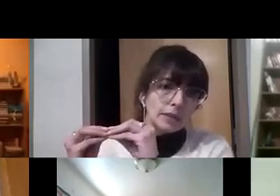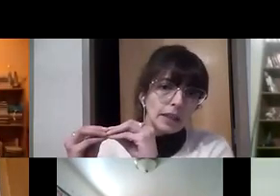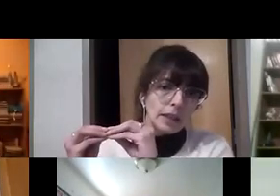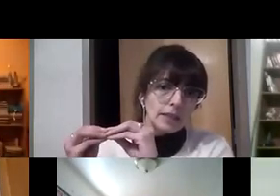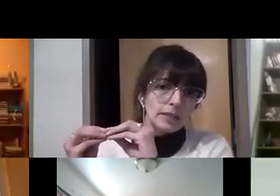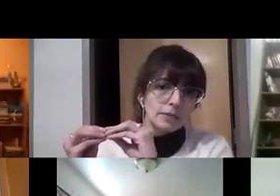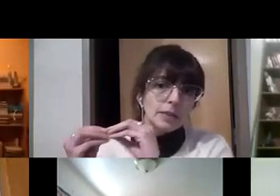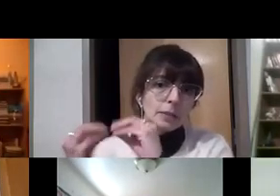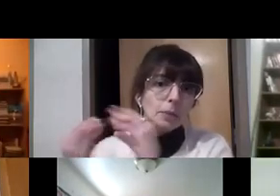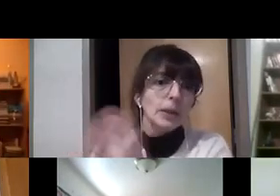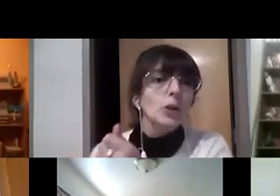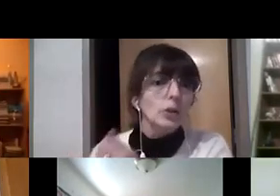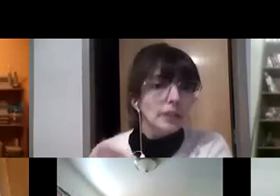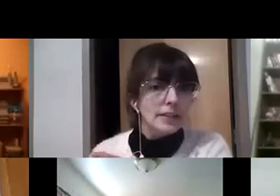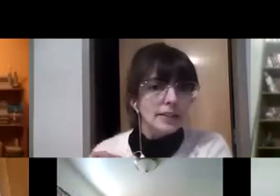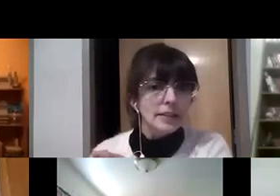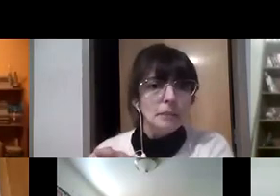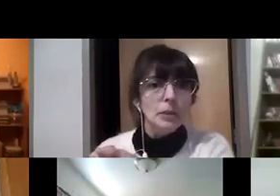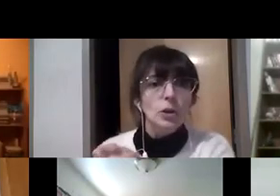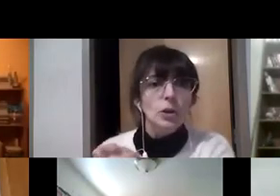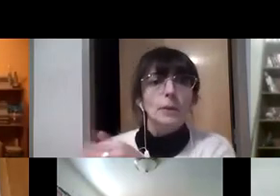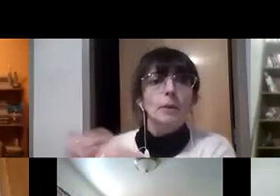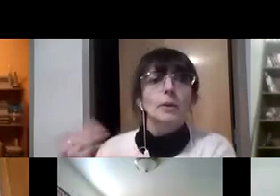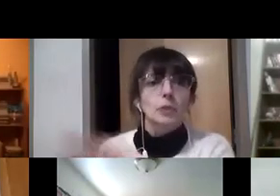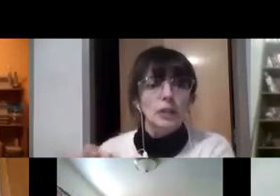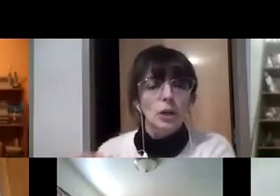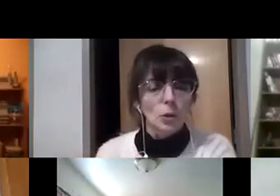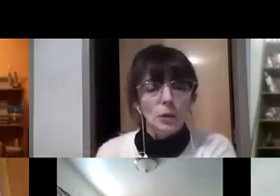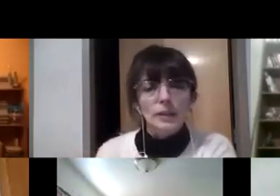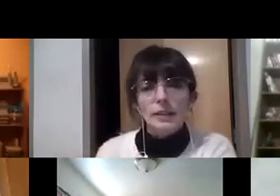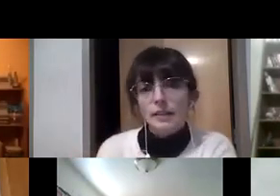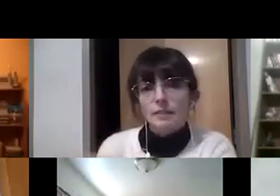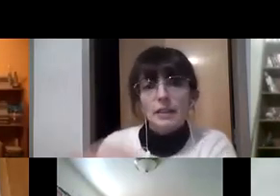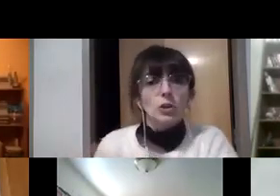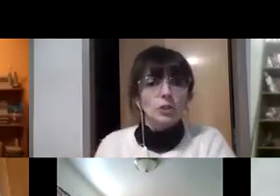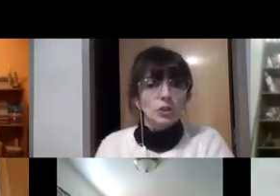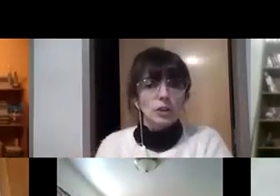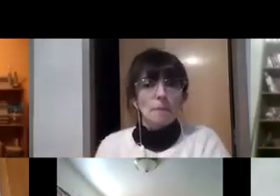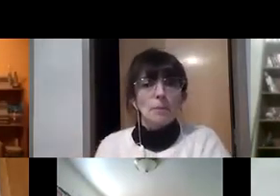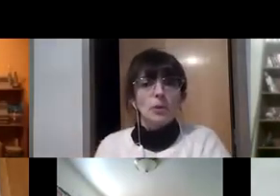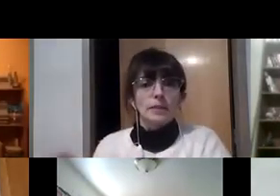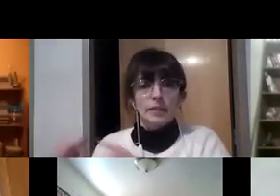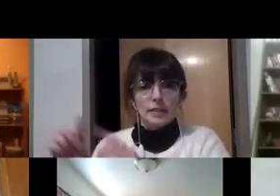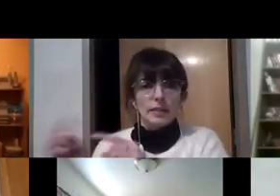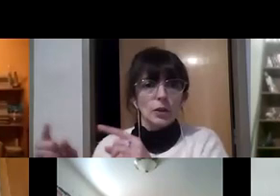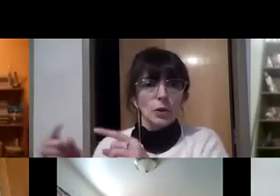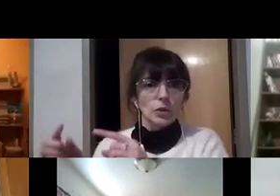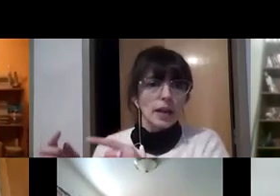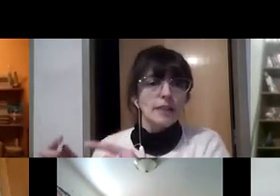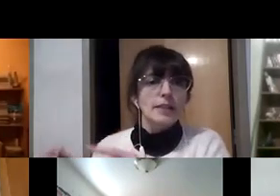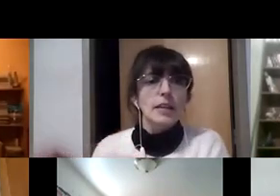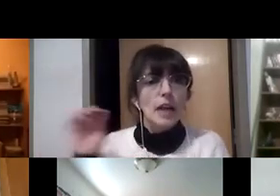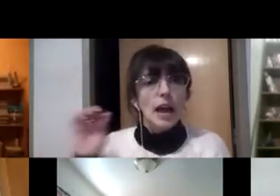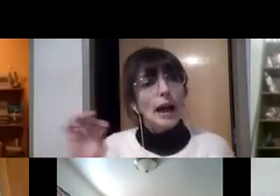donde se puede encontrar ese término. Es probable que ustedes lo encuentren también en otro campo y si